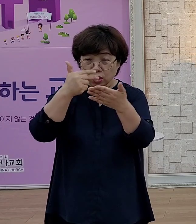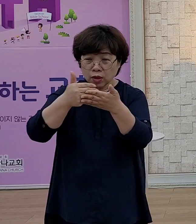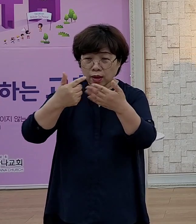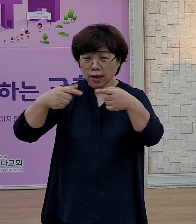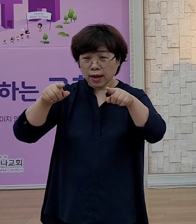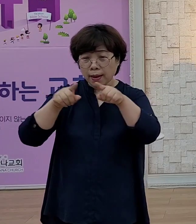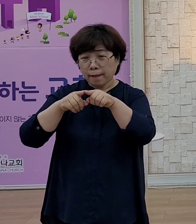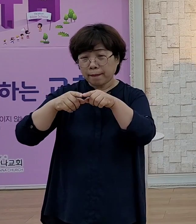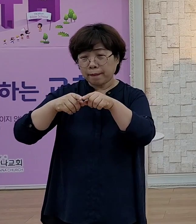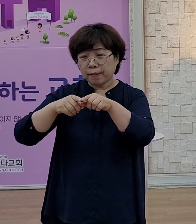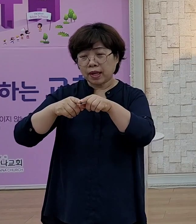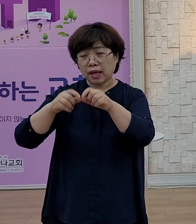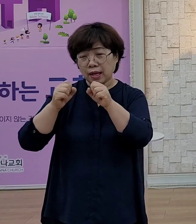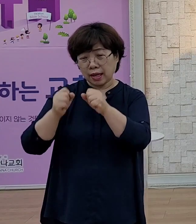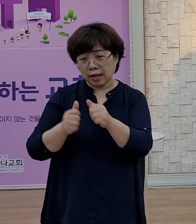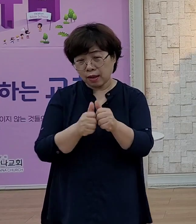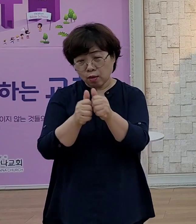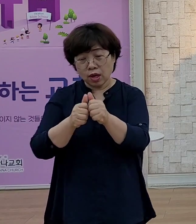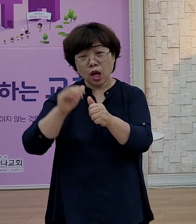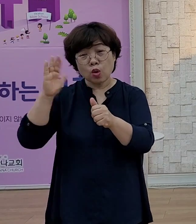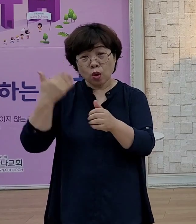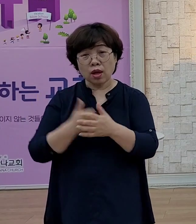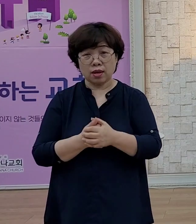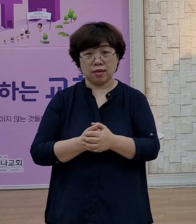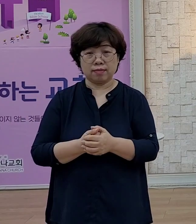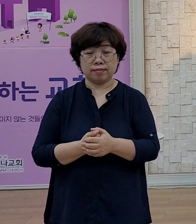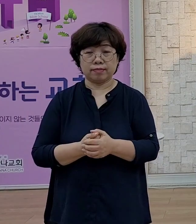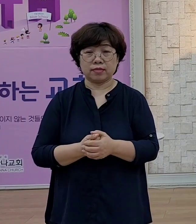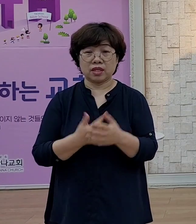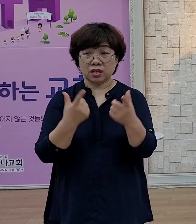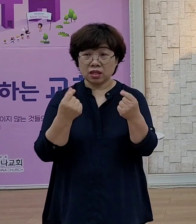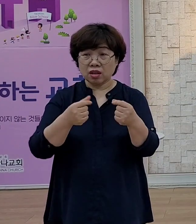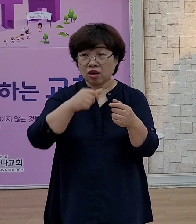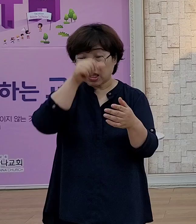있어요. 여러분, 그런 인생을